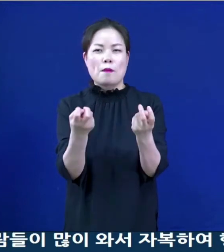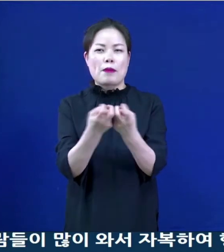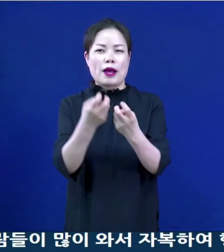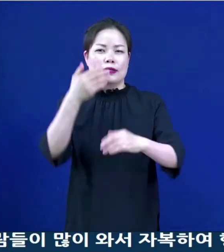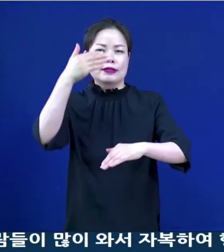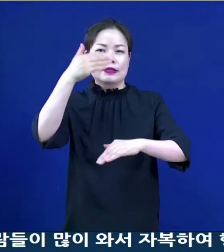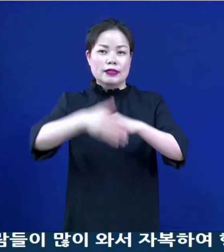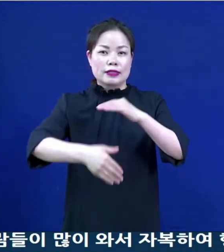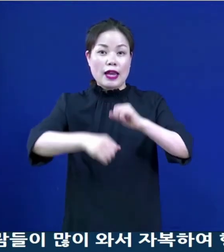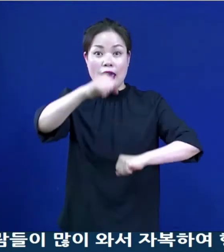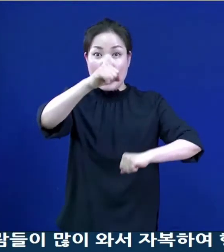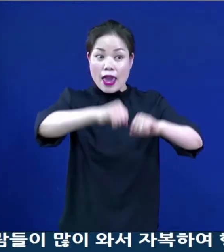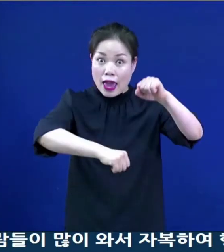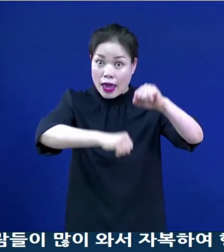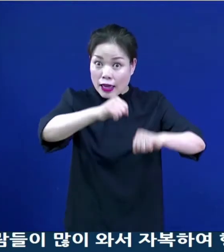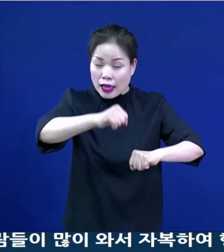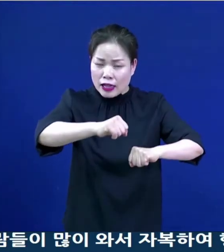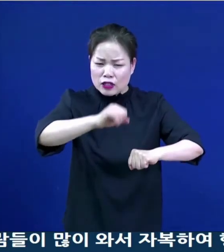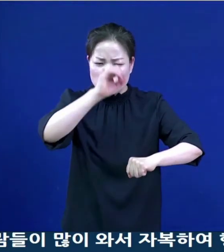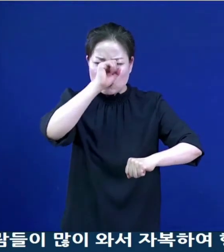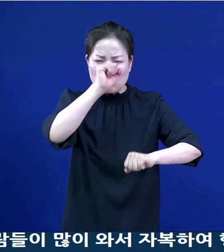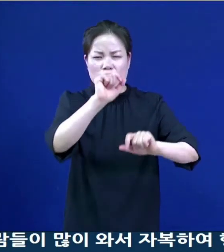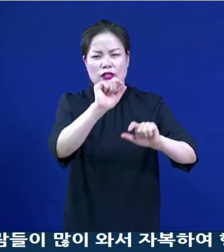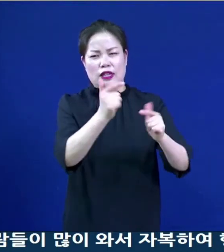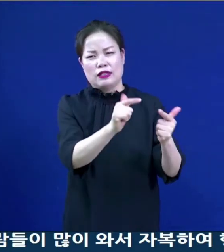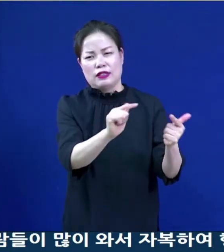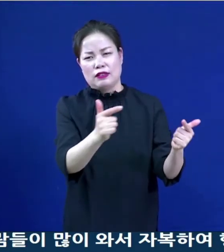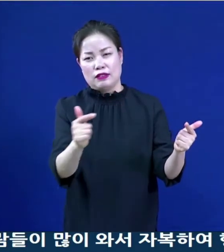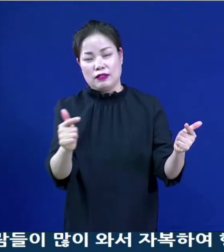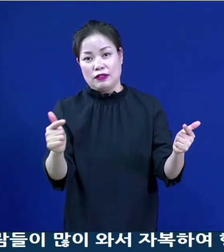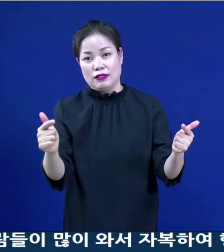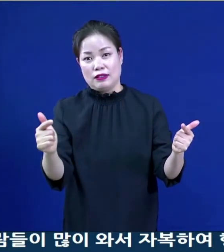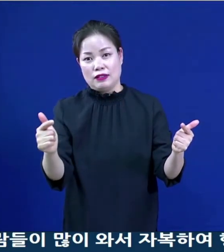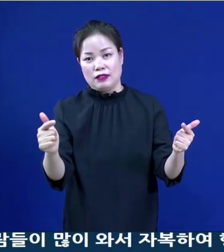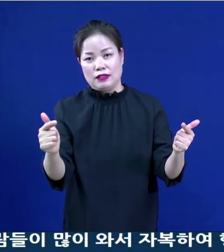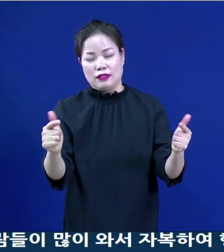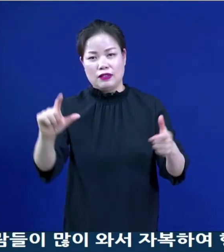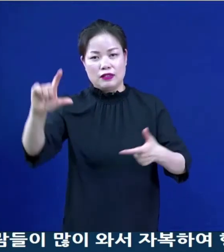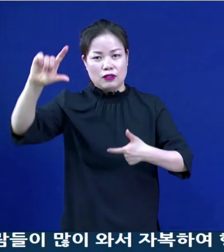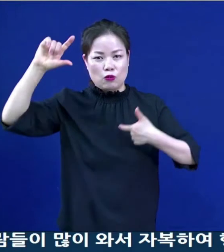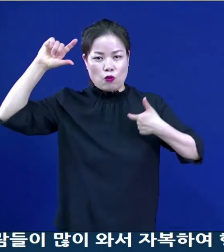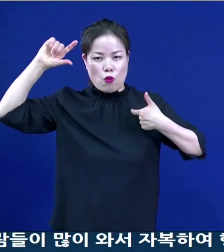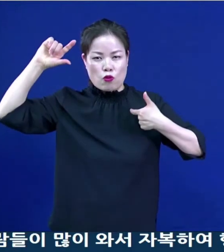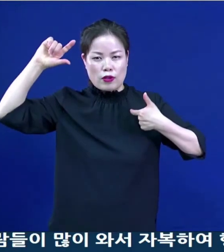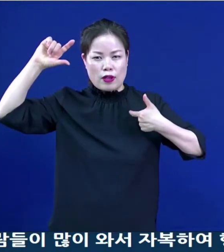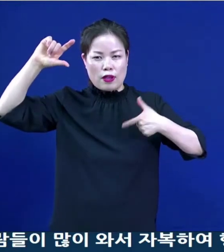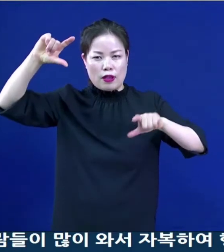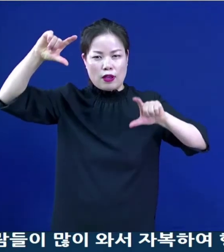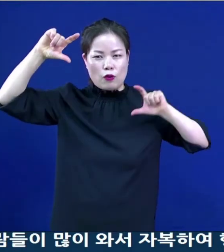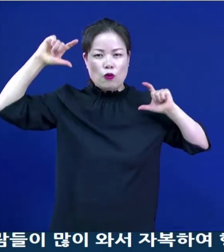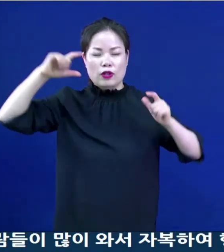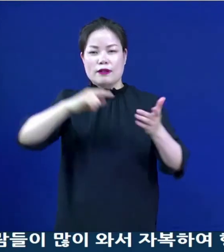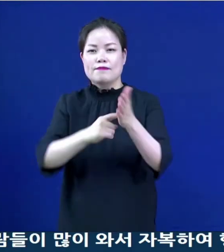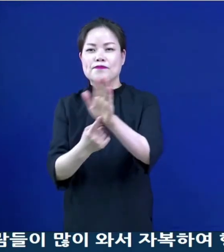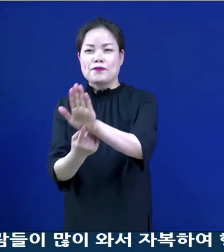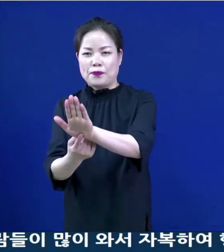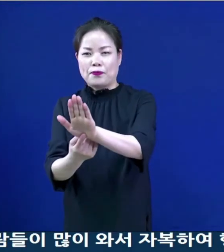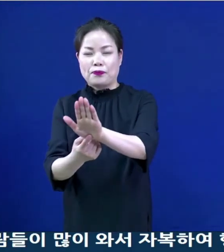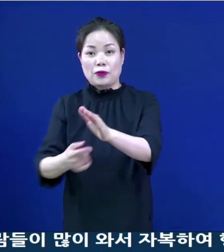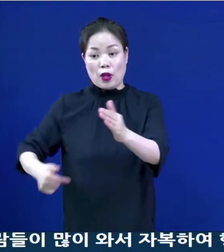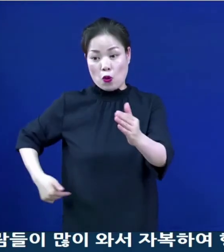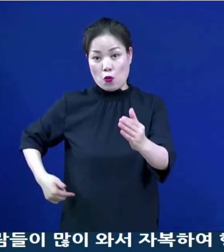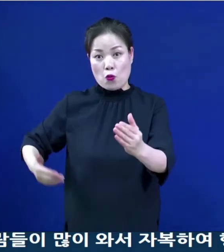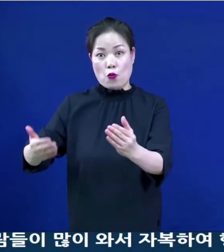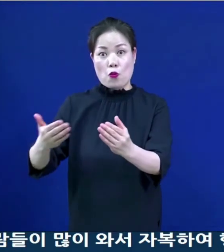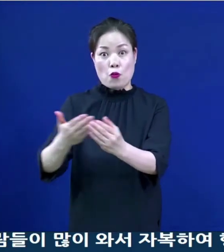방식으로 행하던 좋지 않은 것들을 공개했다는 겁니다. 이게 회개의